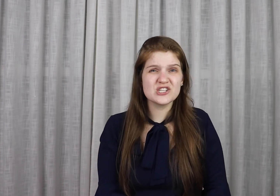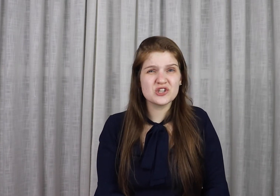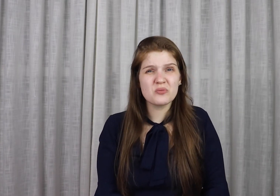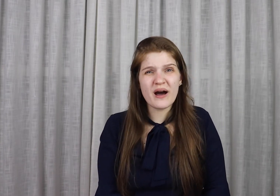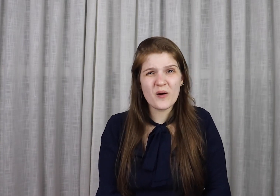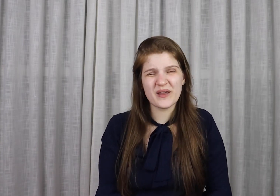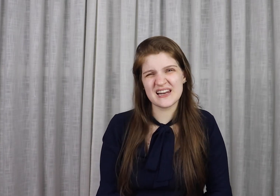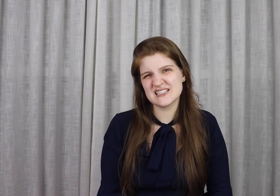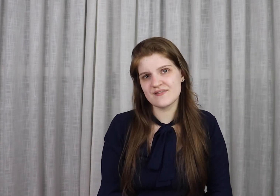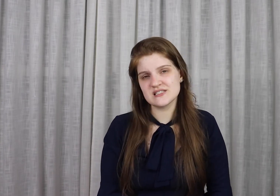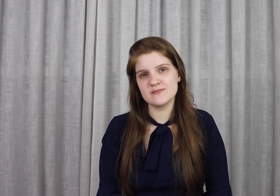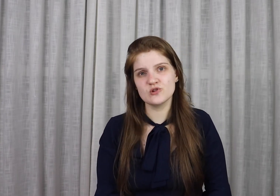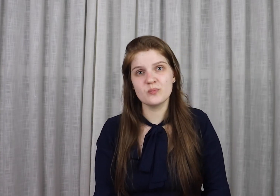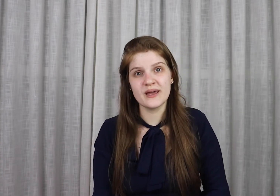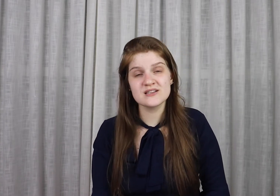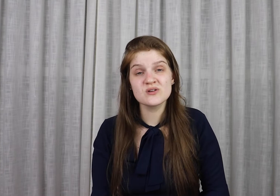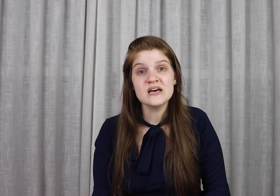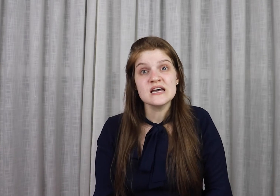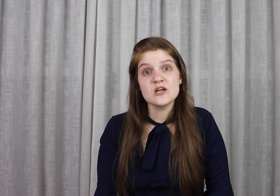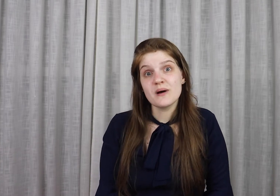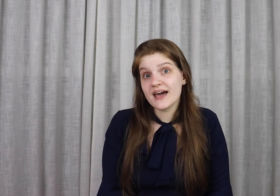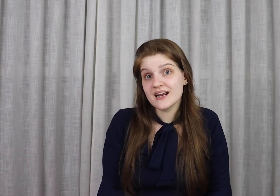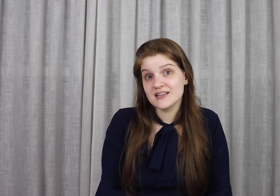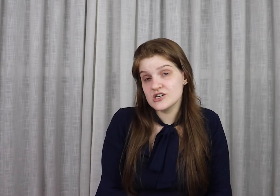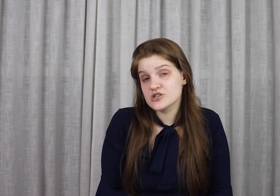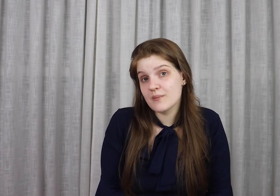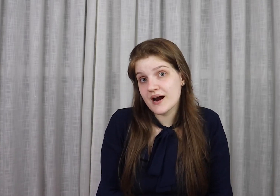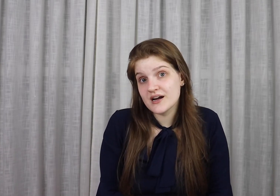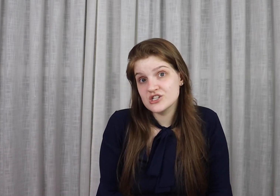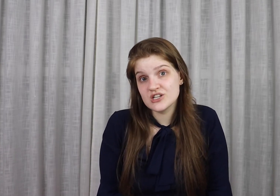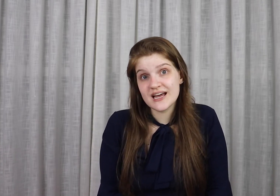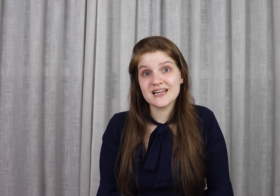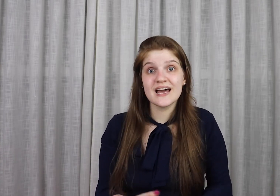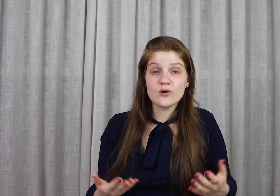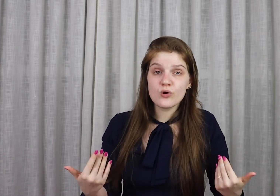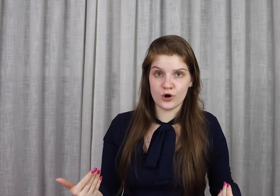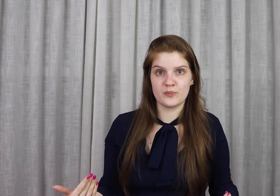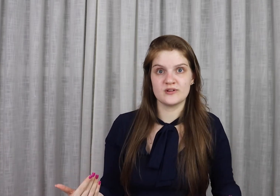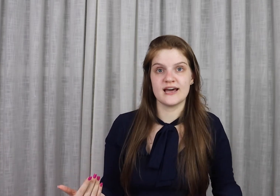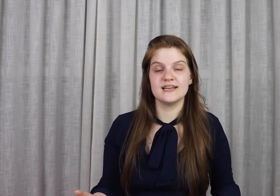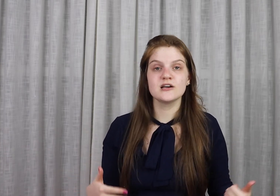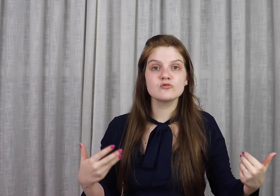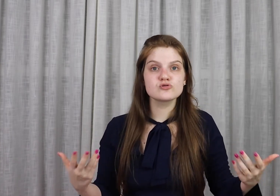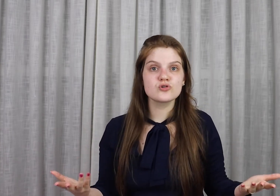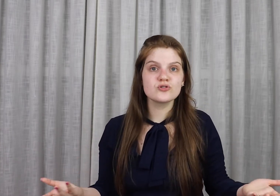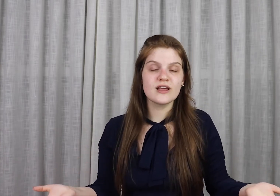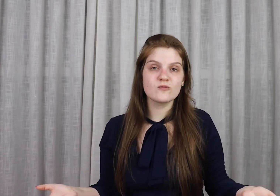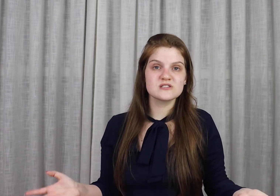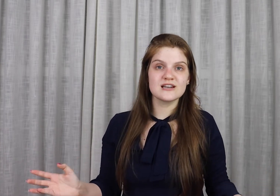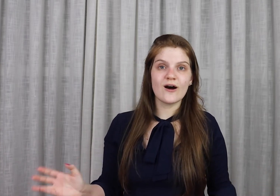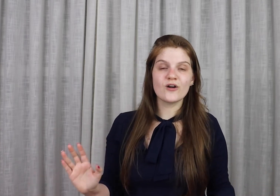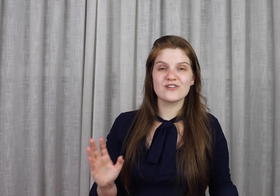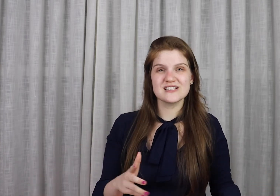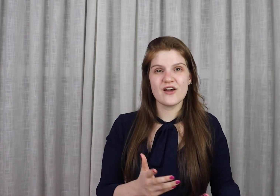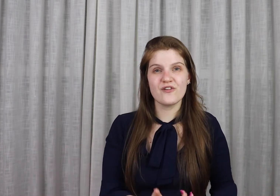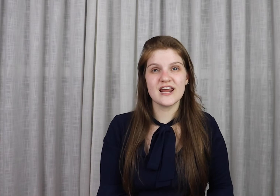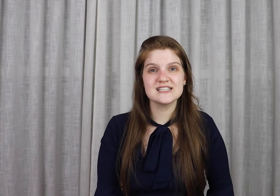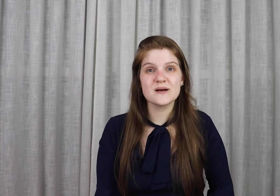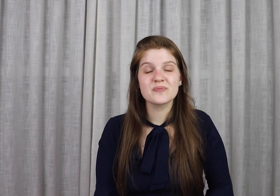sentindo mal porque ela estava acima do peso e uma característica marcante nela era o corpo dela. Então o surdo deu um sinal que fazia referência